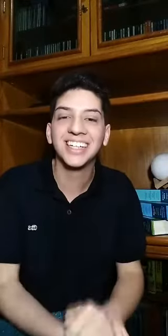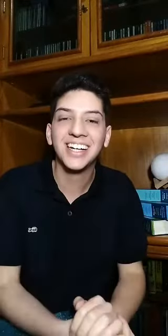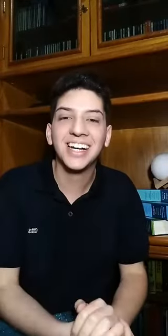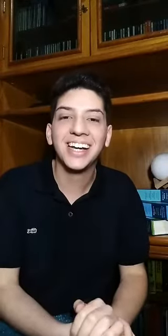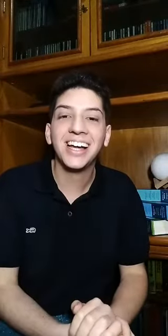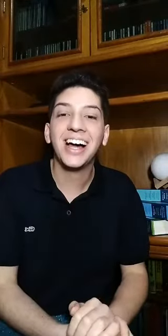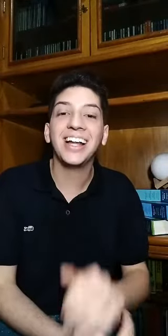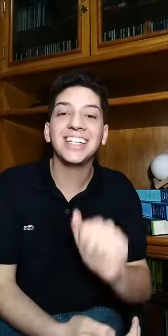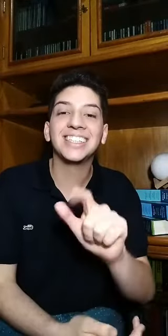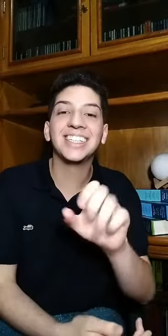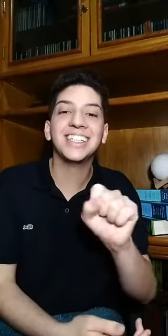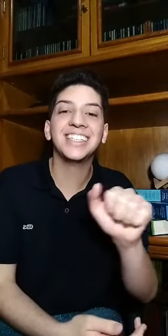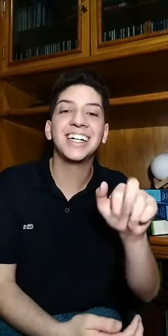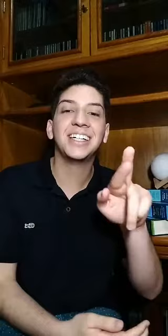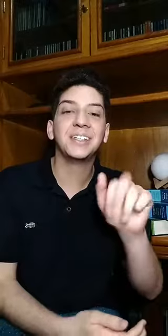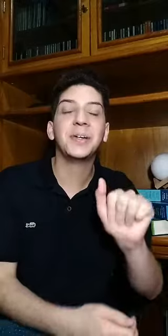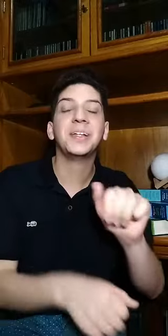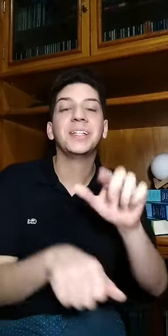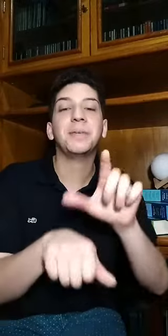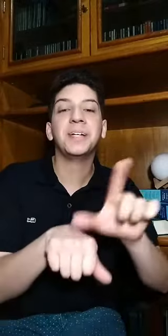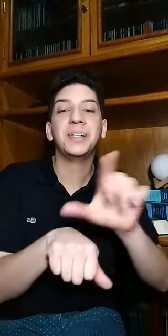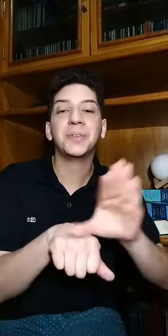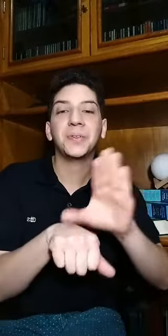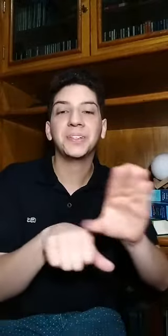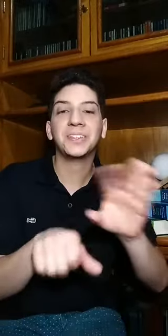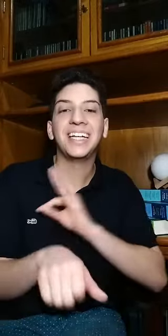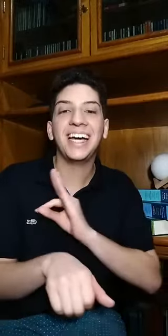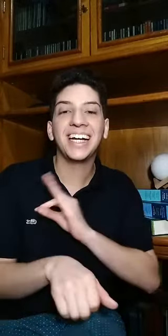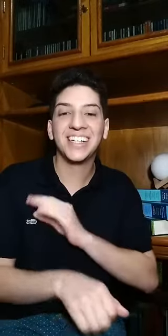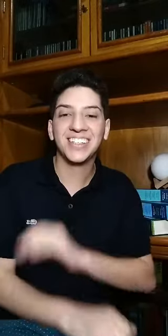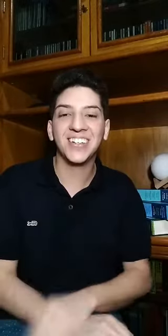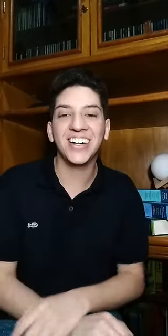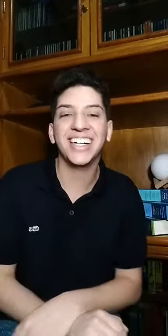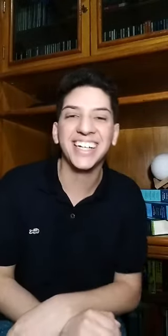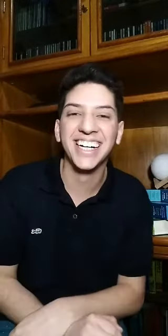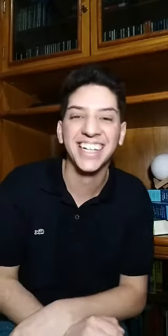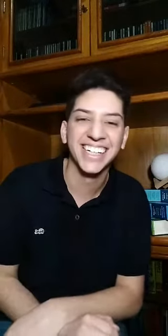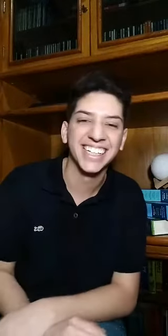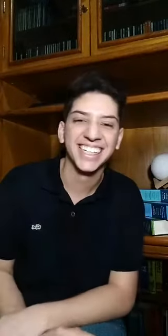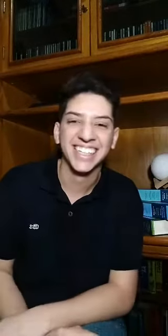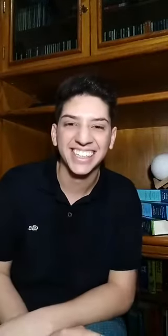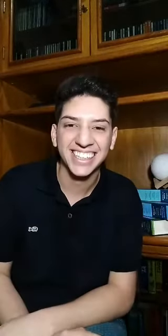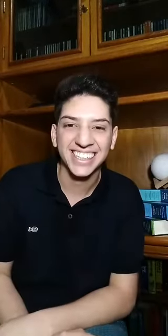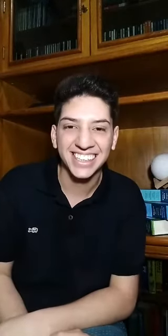vocês. A Alessandra, também do curso técnico.